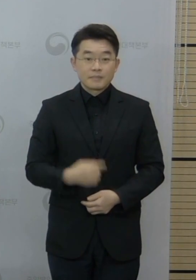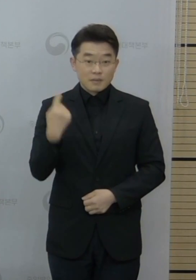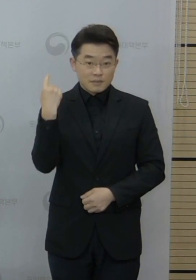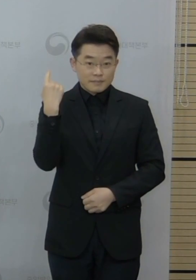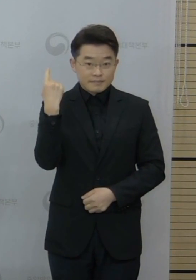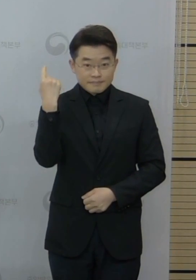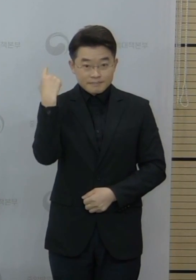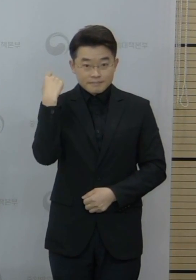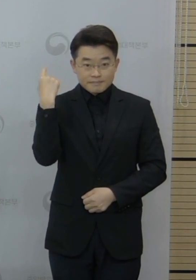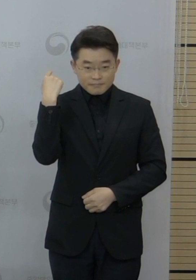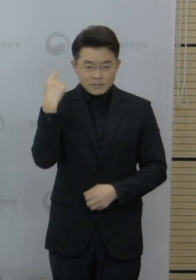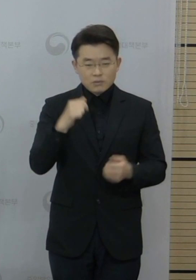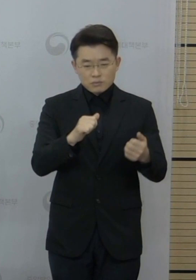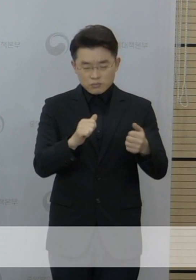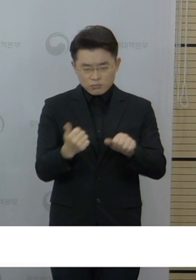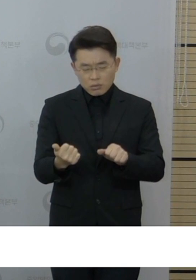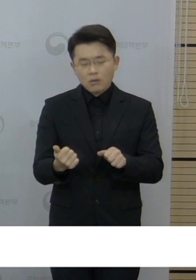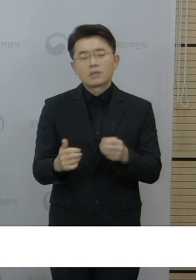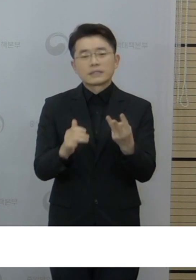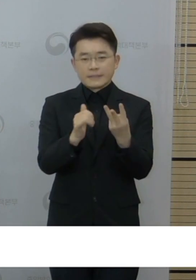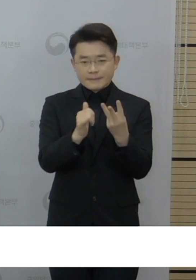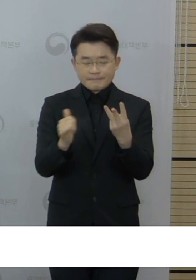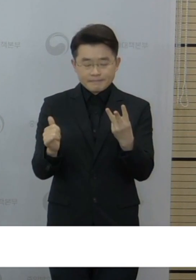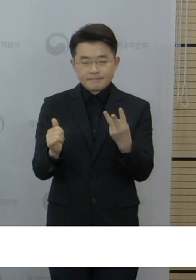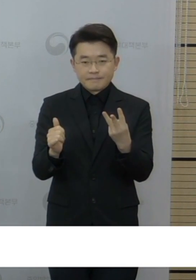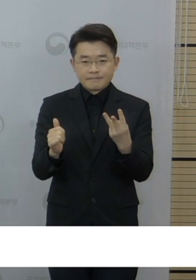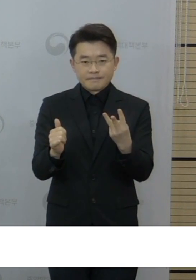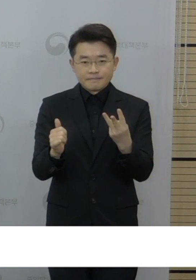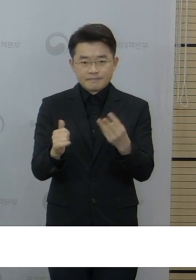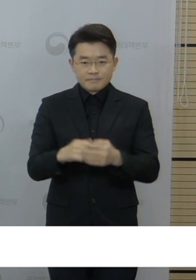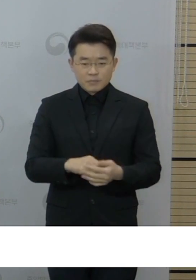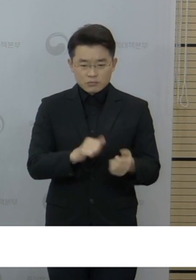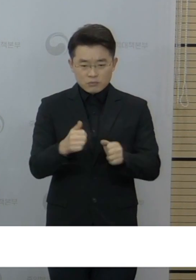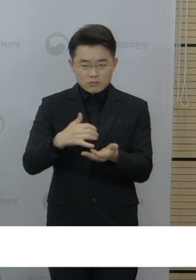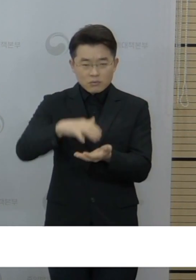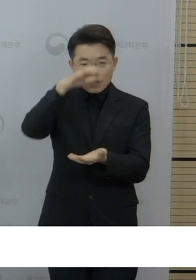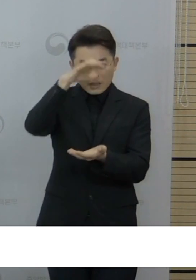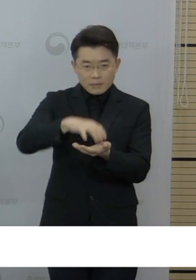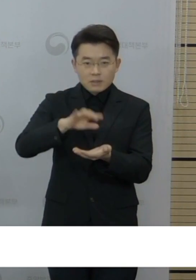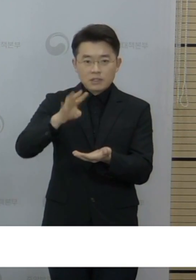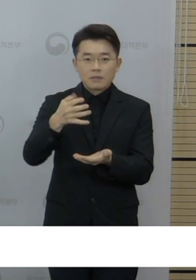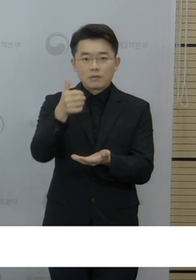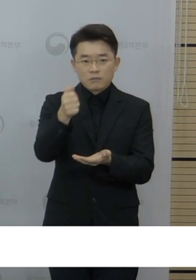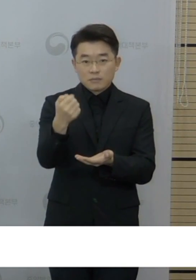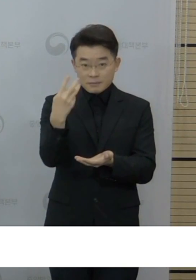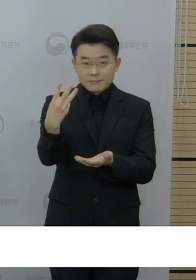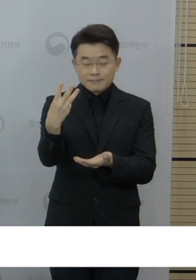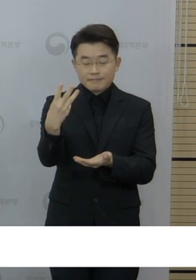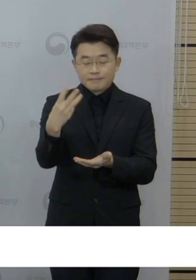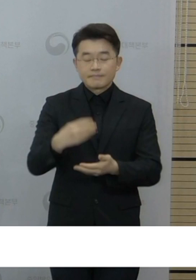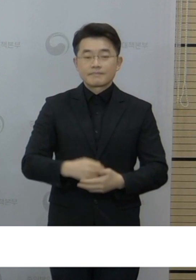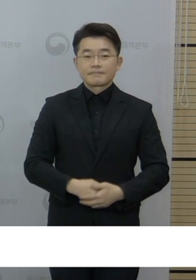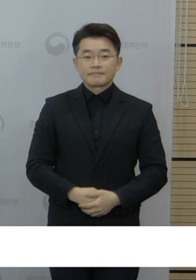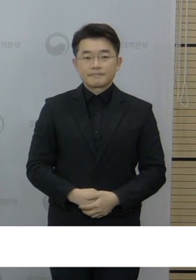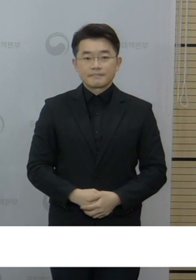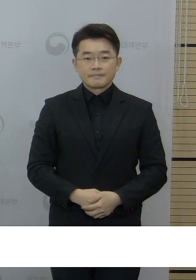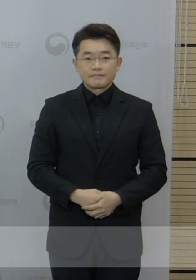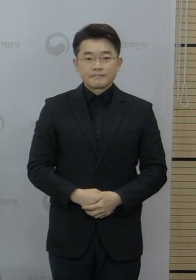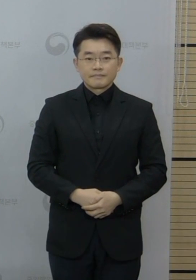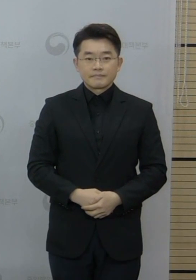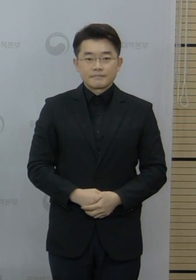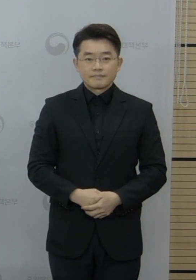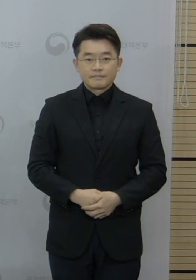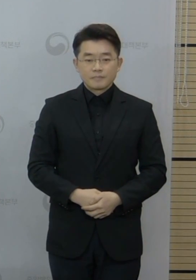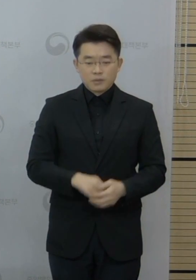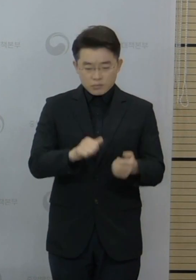어제는 사망자가 3분 발생하셨고 누적 사망자는 453명입니다.